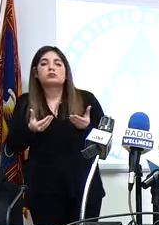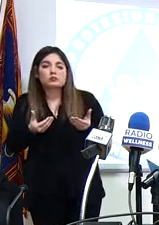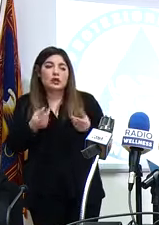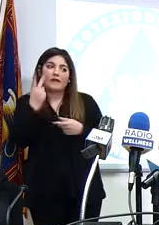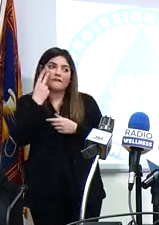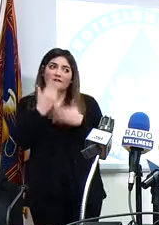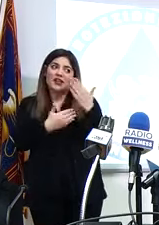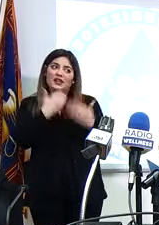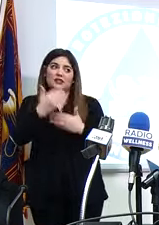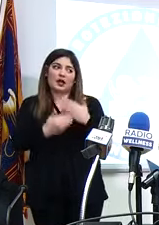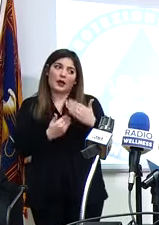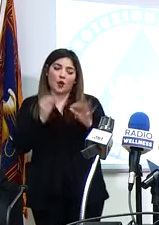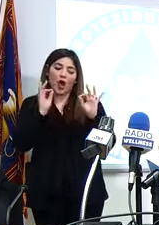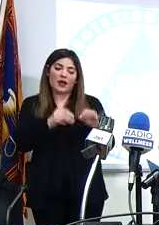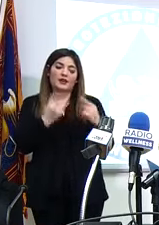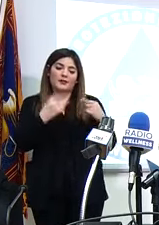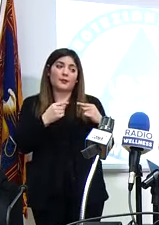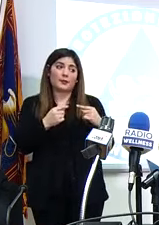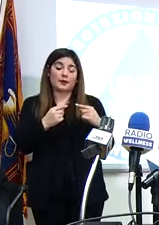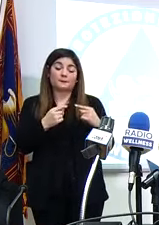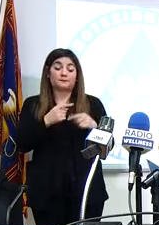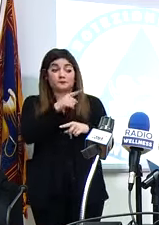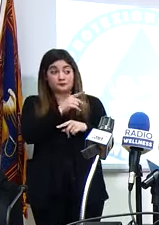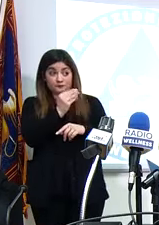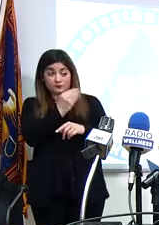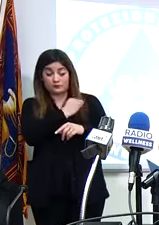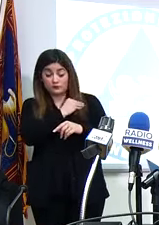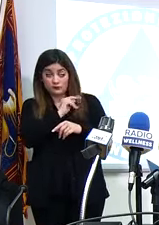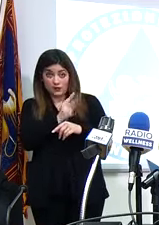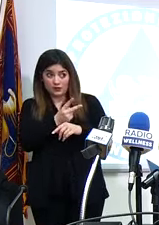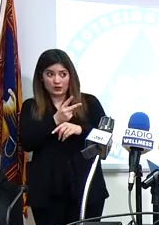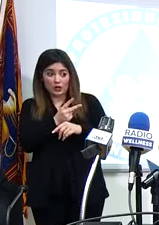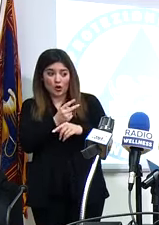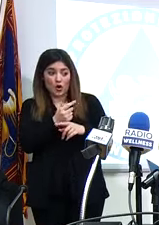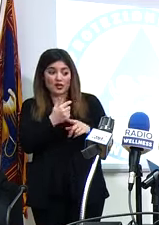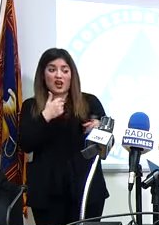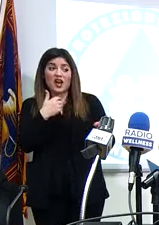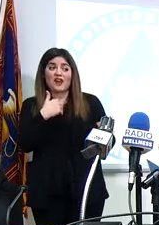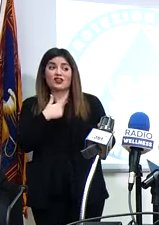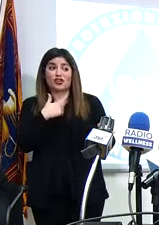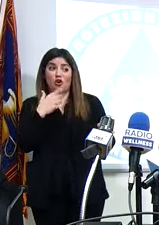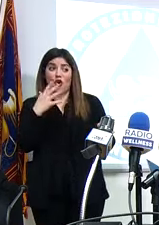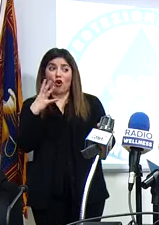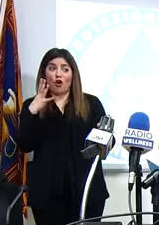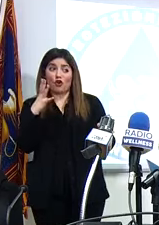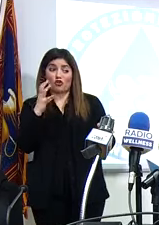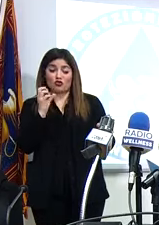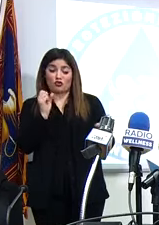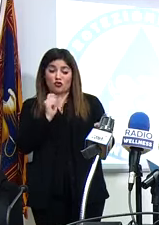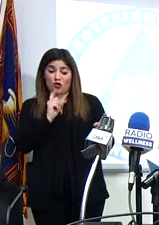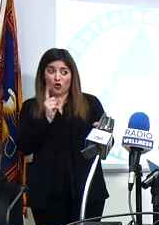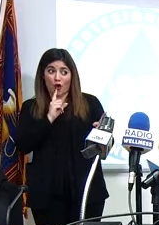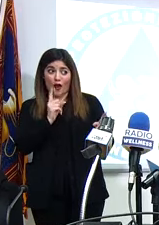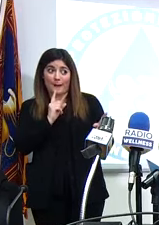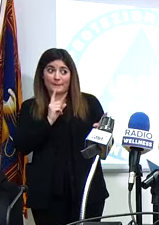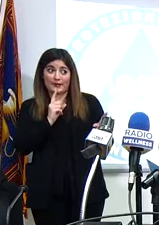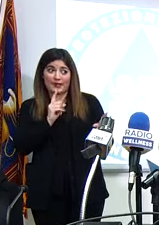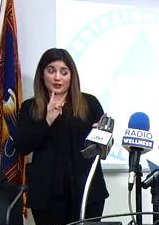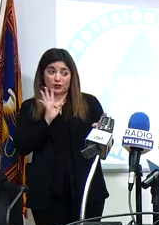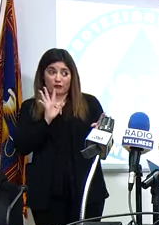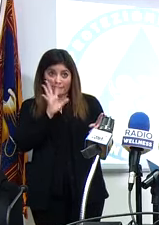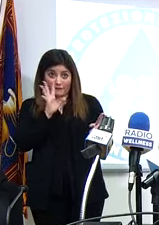per arrivare quanto prima. La seconda domanda, le dicevo, sì, non ho capito dove vada bene a barare, quindi voleva forse dire